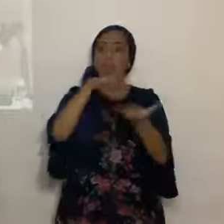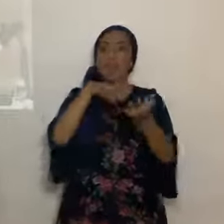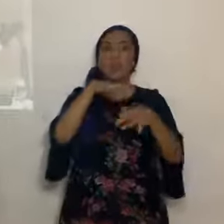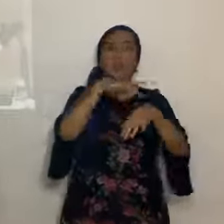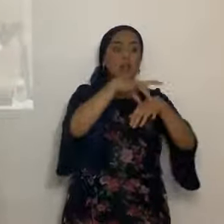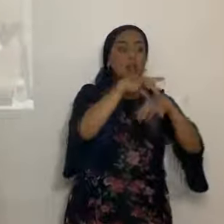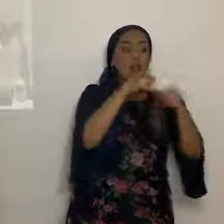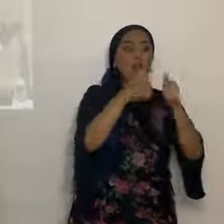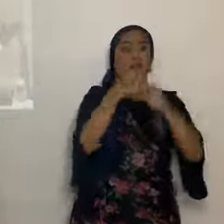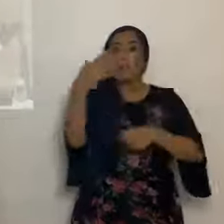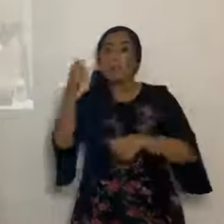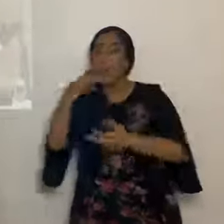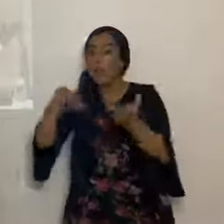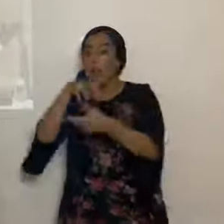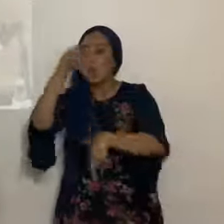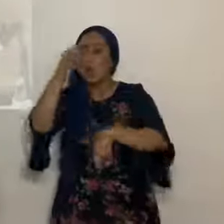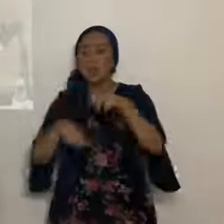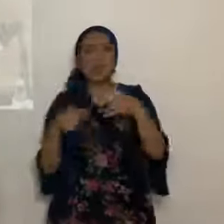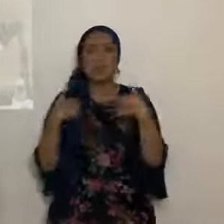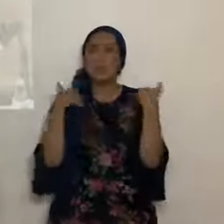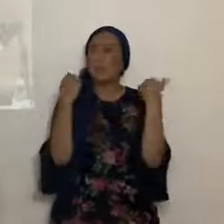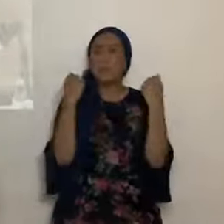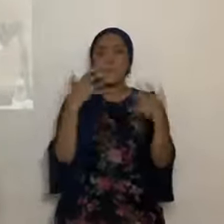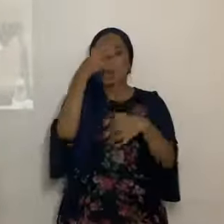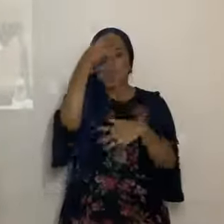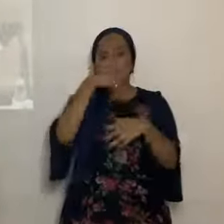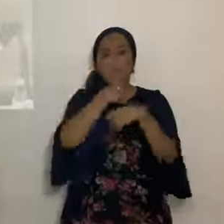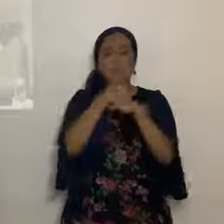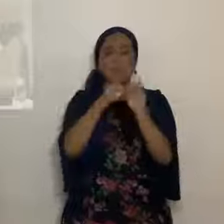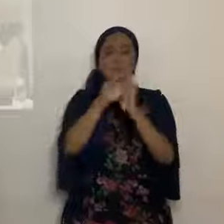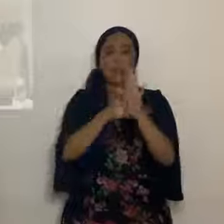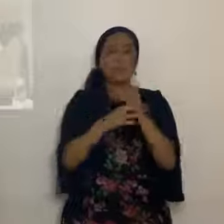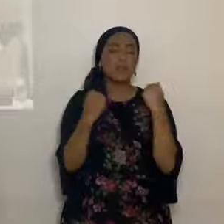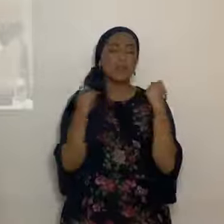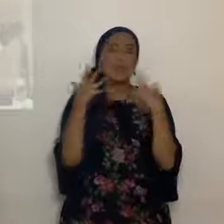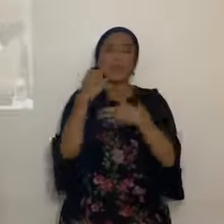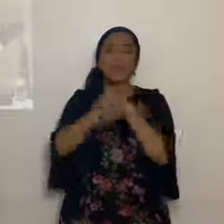que esos takanot tienen muchísimos años antes de que viniera Yahshua Mashiach.